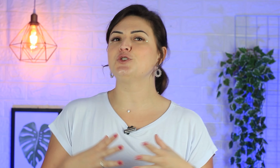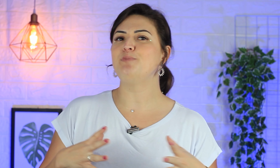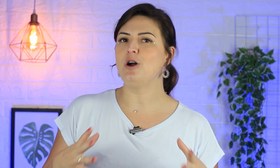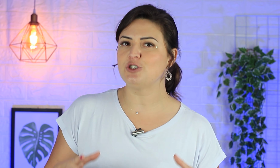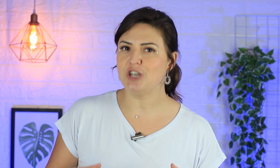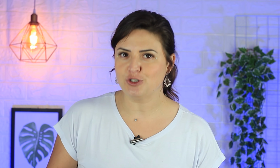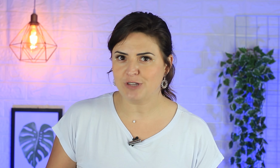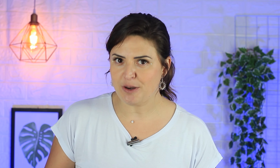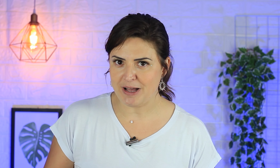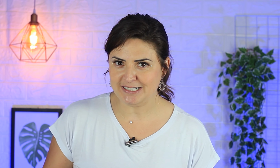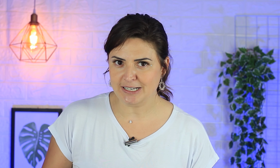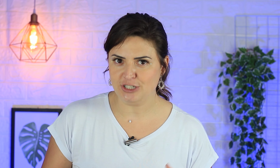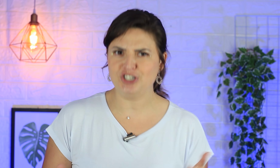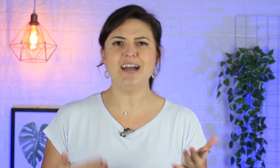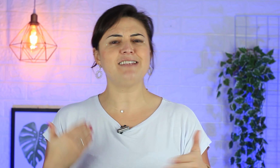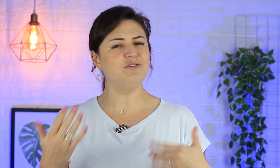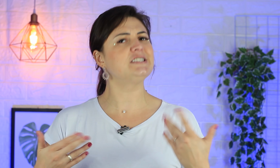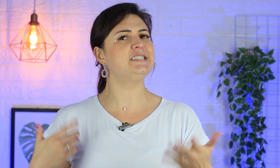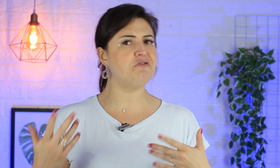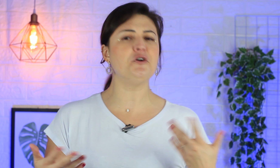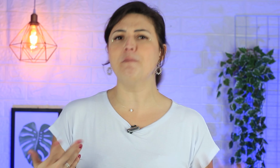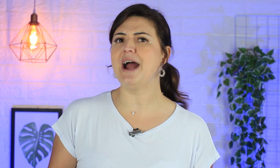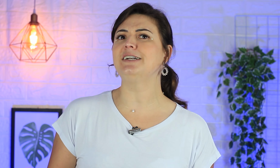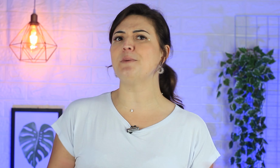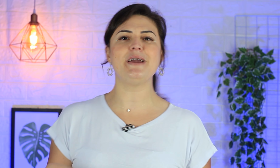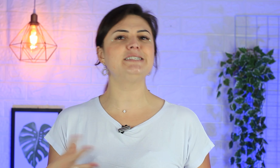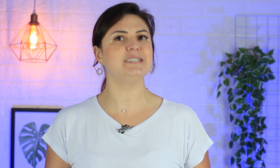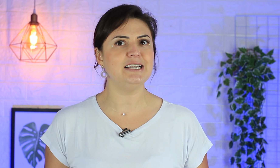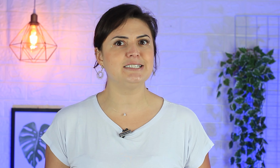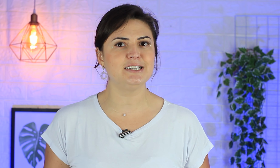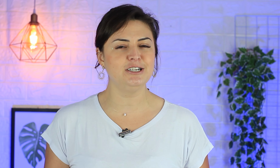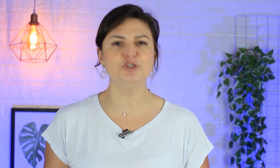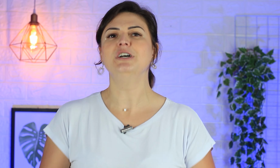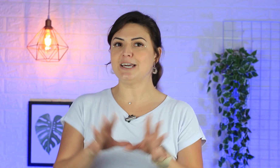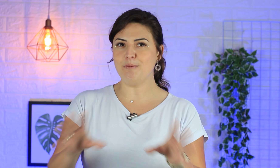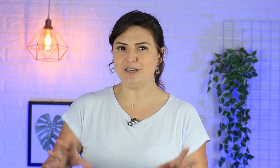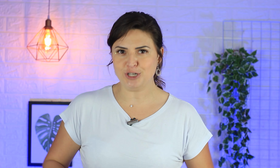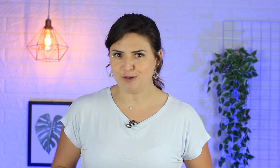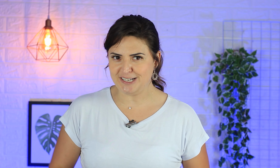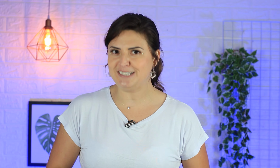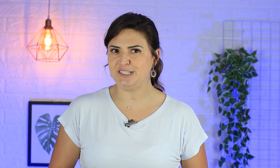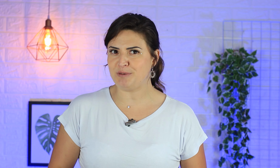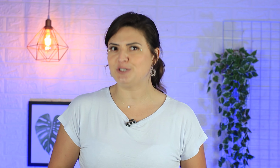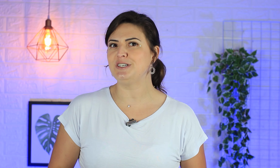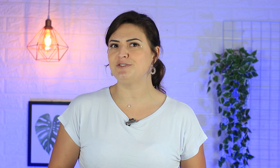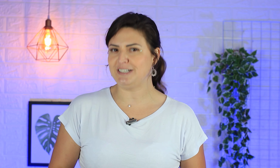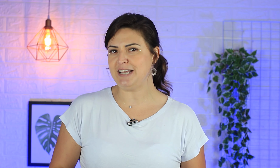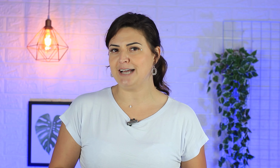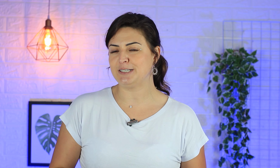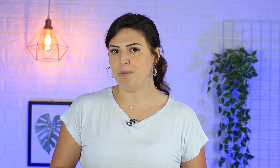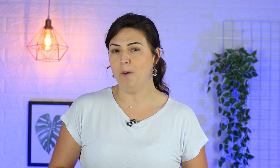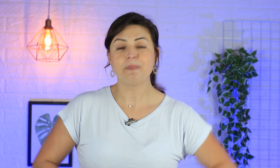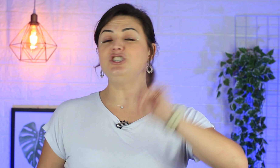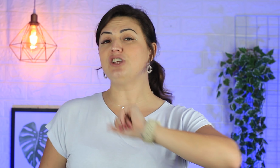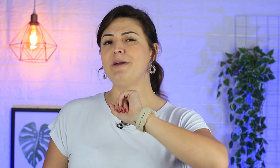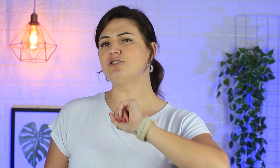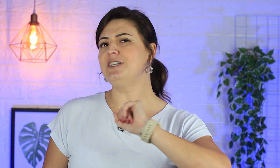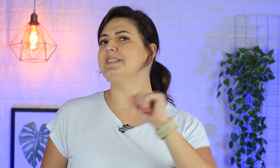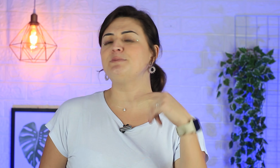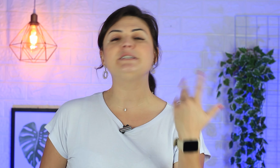isso pode te ajudar bastante. E até você se filmar também, sinalizando e caprichando aí nas expressões faciais, tá bom? A gente também utiliza a